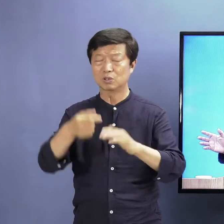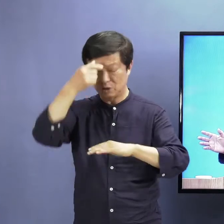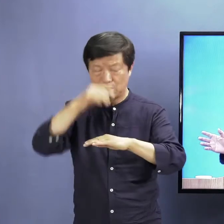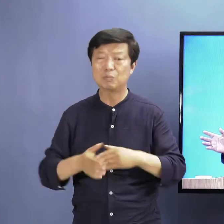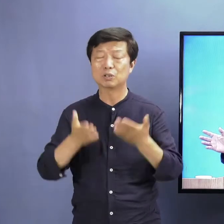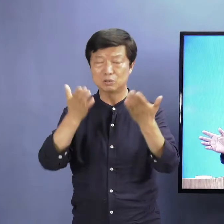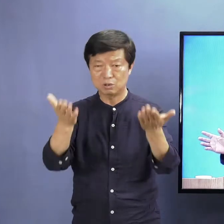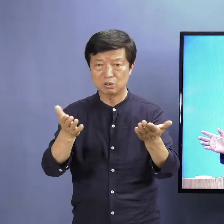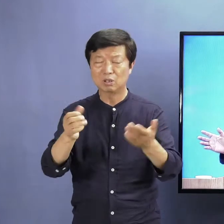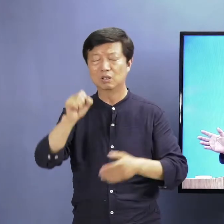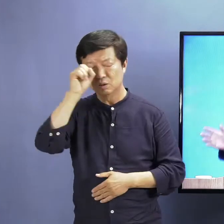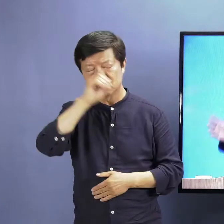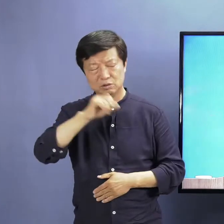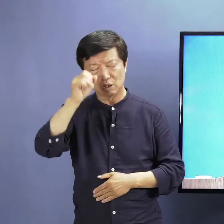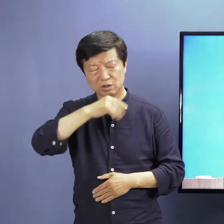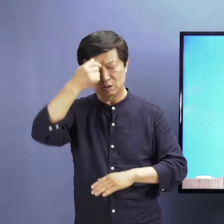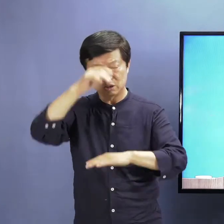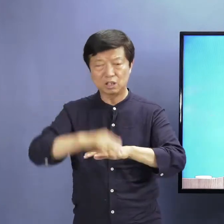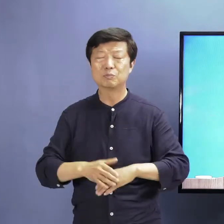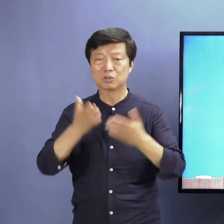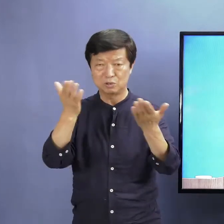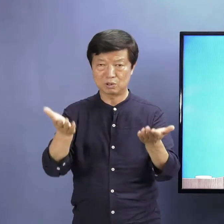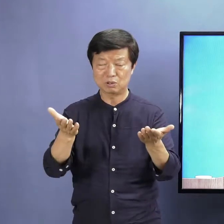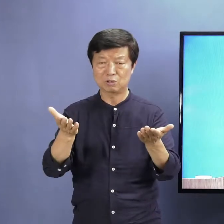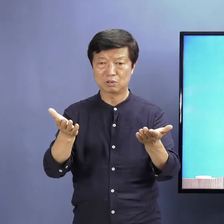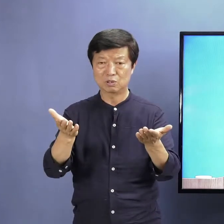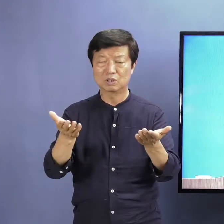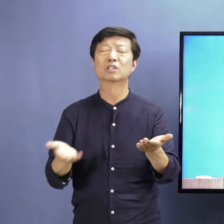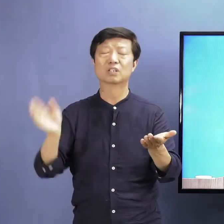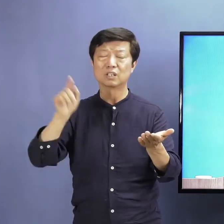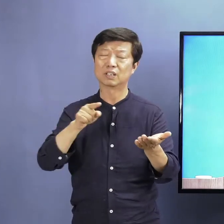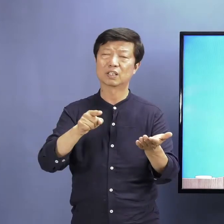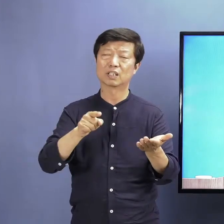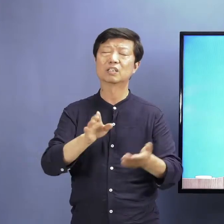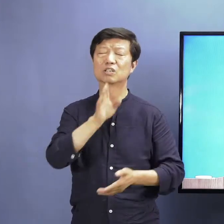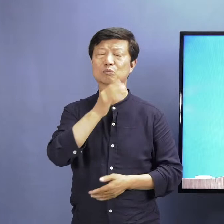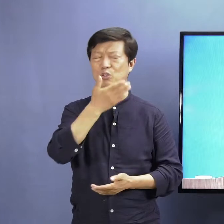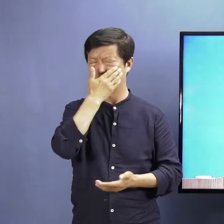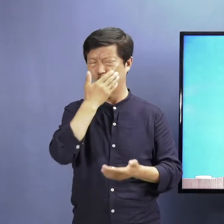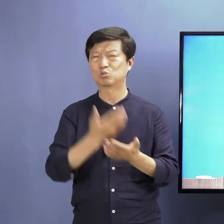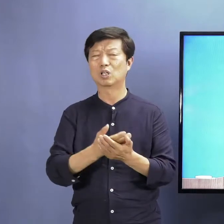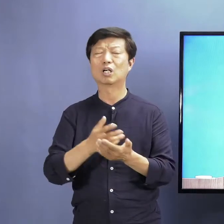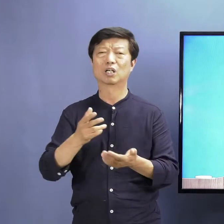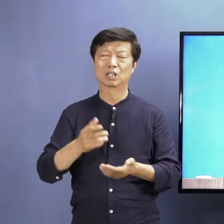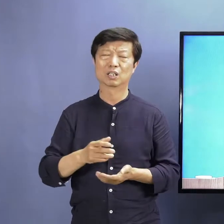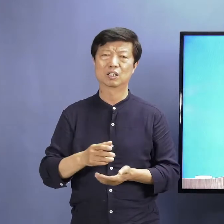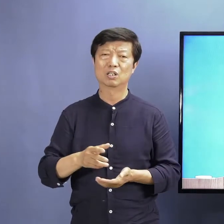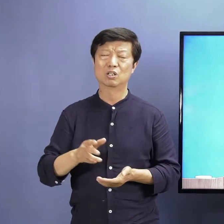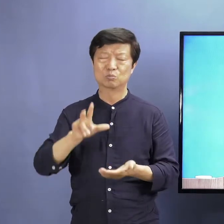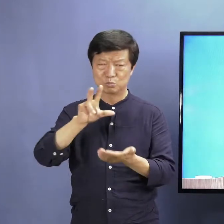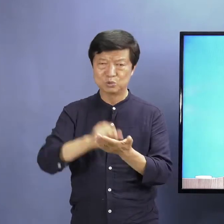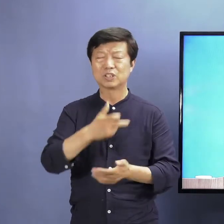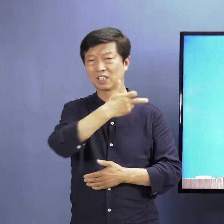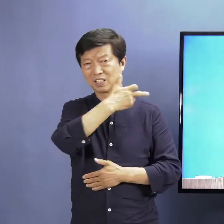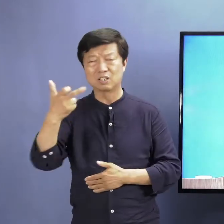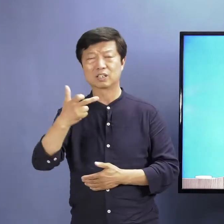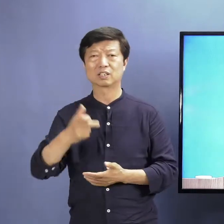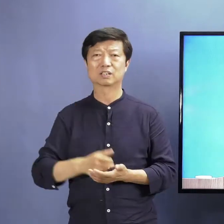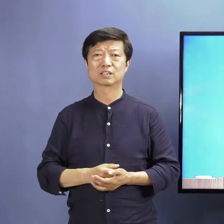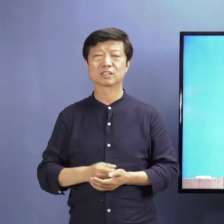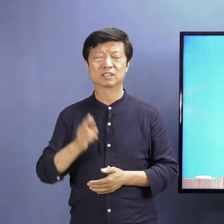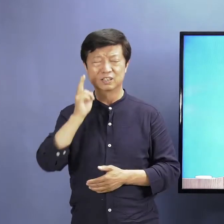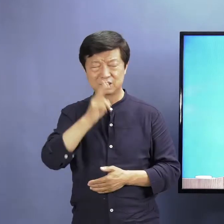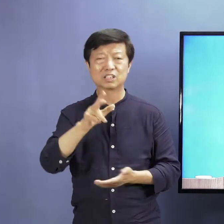그러니까 큰 문제가 없어 보이는데 사실은 문제가 있는 거예요. 이건 정말 안타까운 상황이에요. 이건 정말